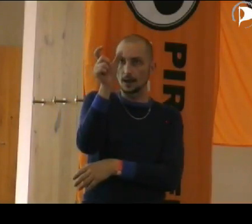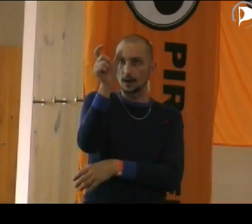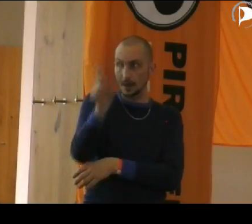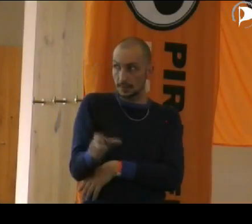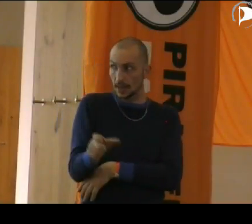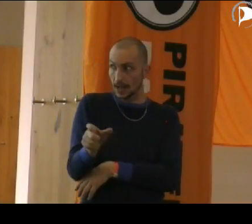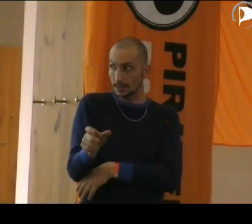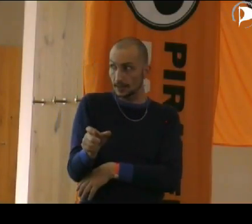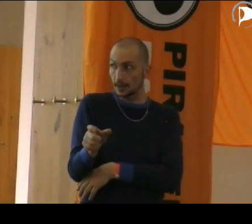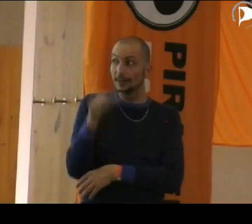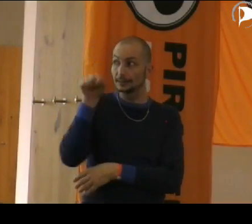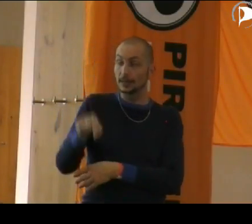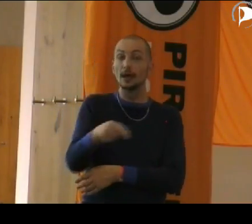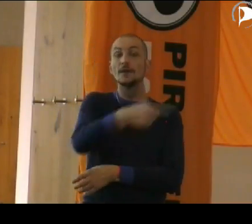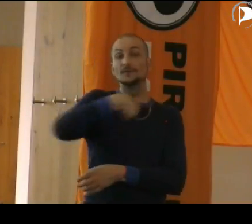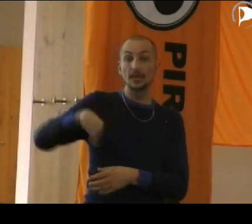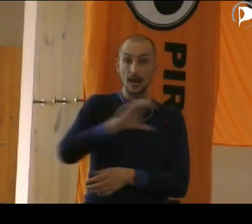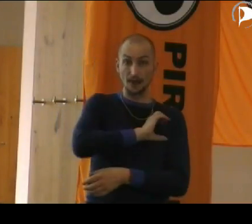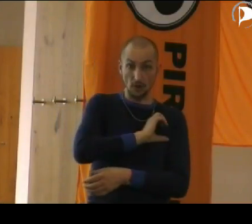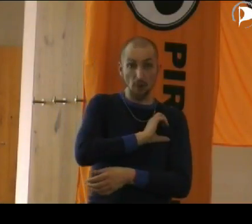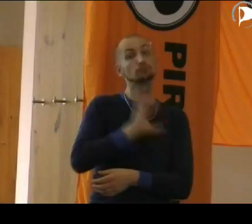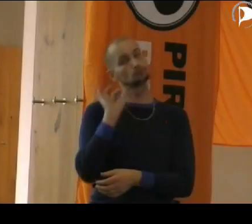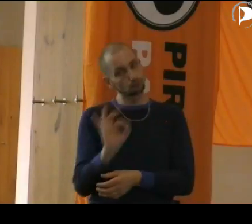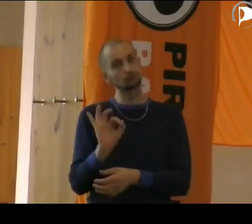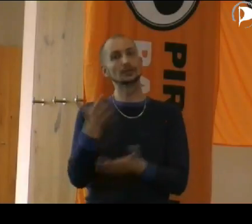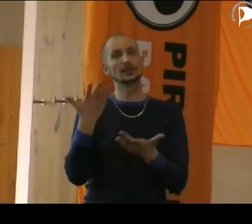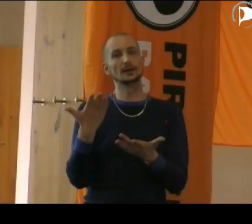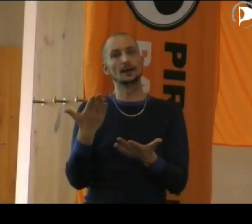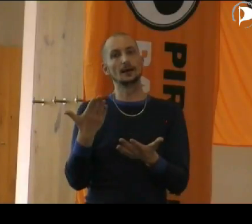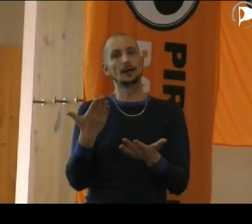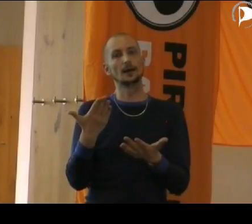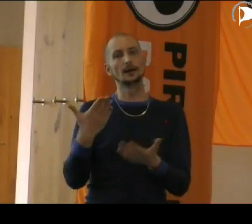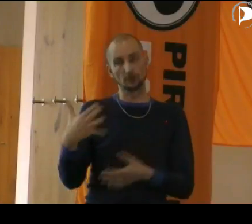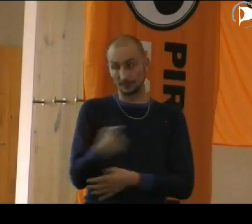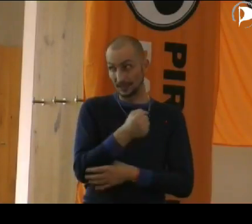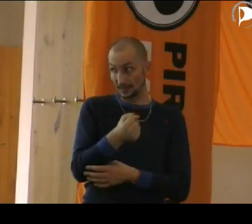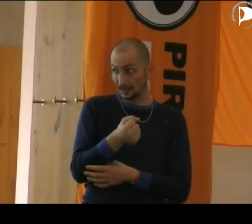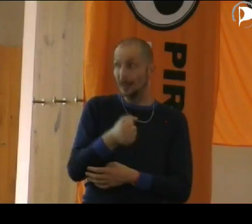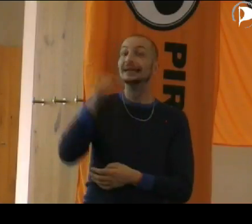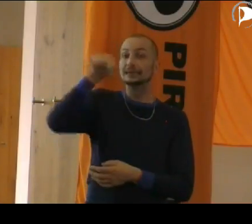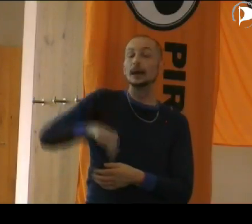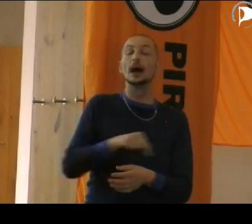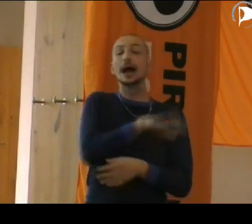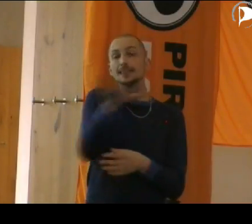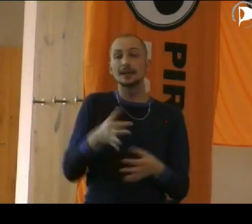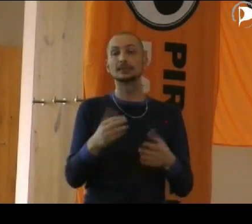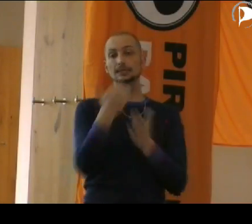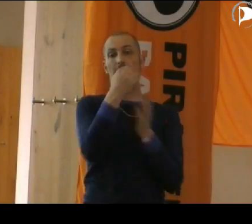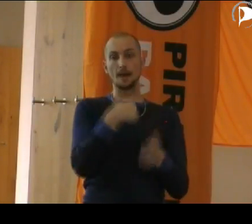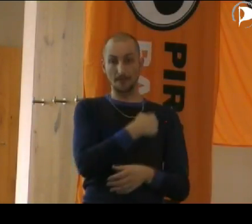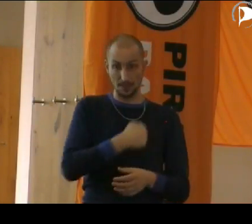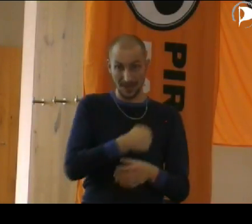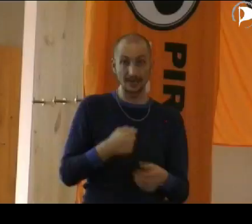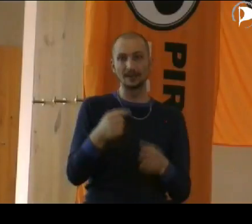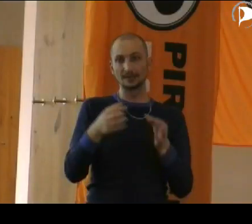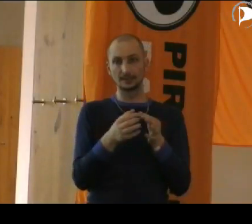wir auch vergleichsweise sehr erfolgreich abgeschnitten auch der landesparteitag heute geht auch thomas und meine